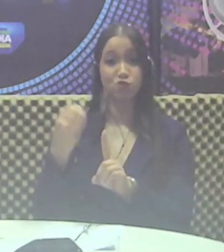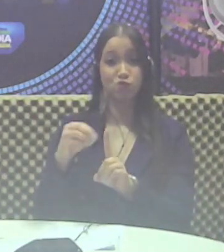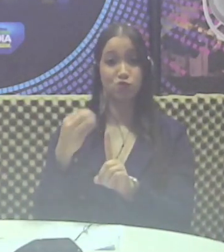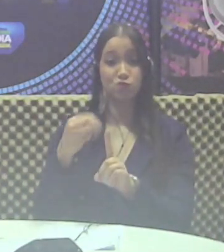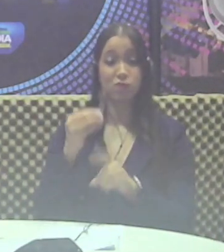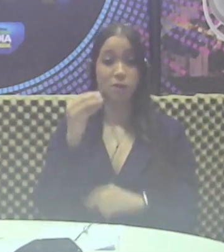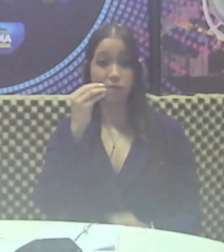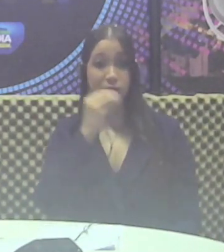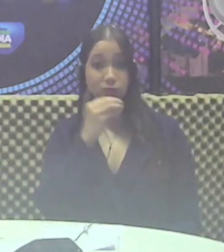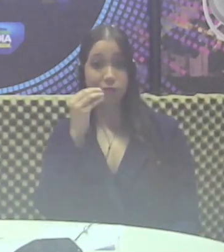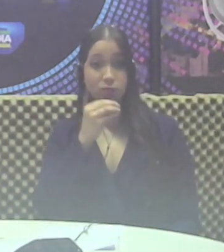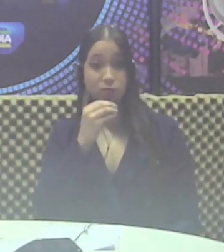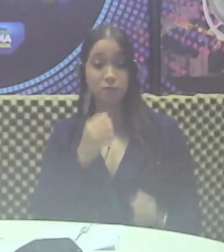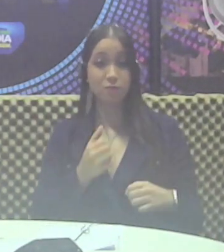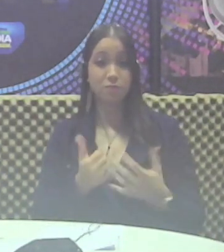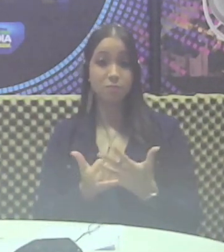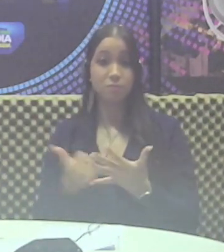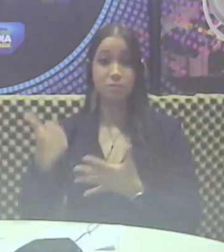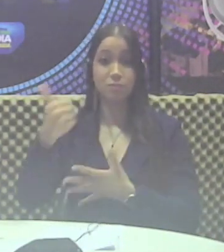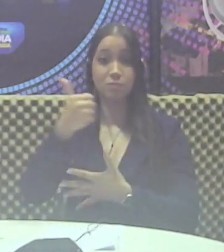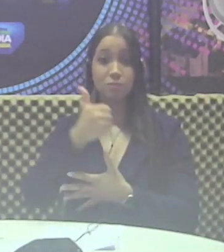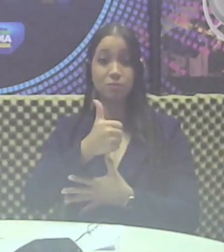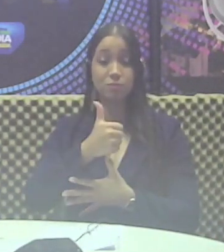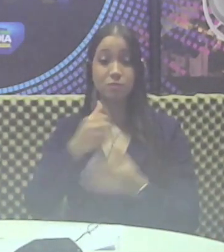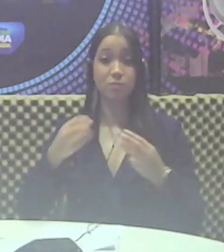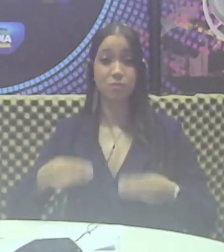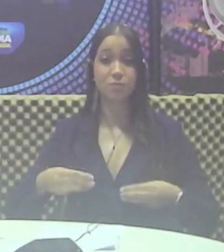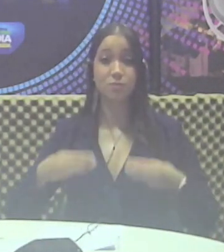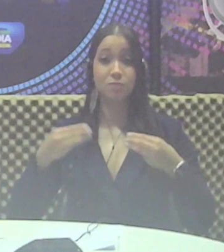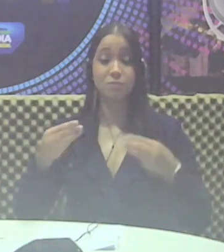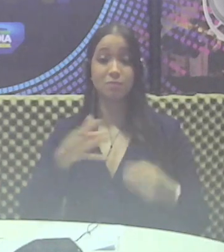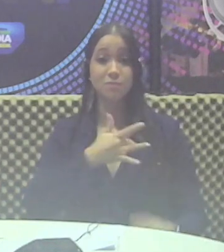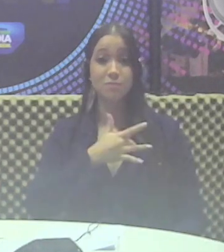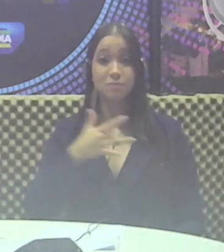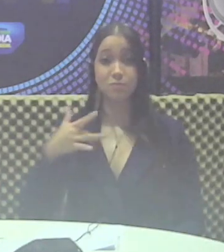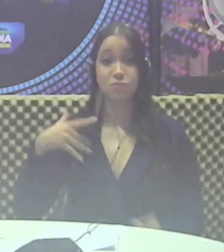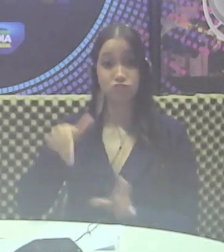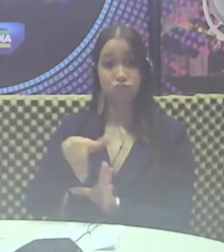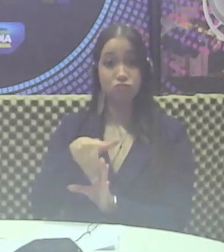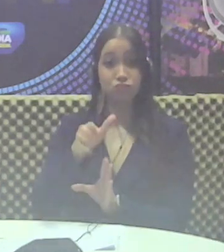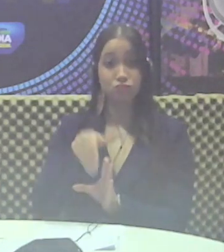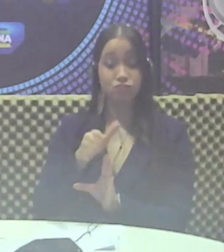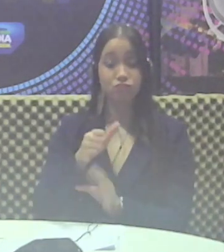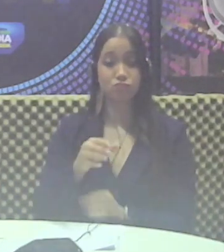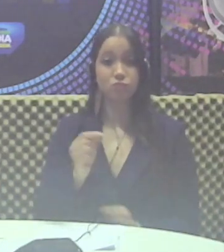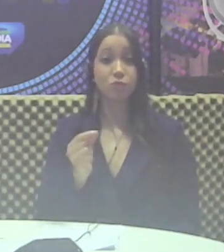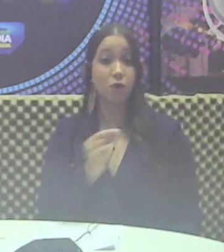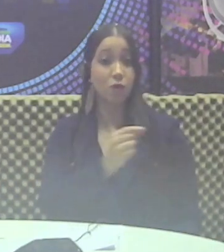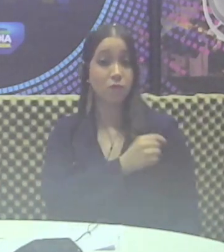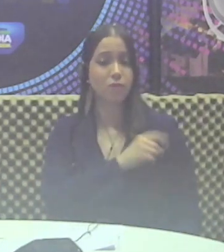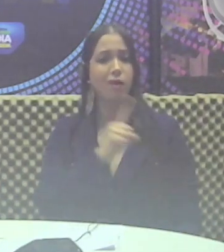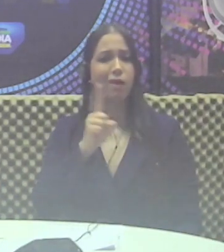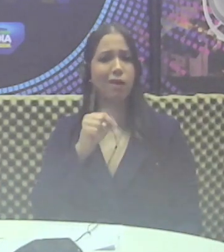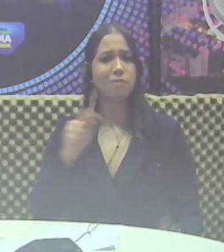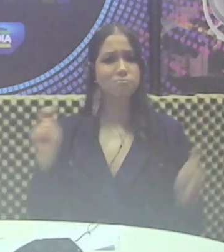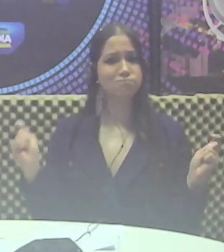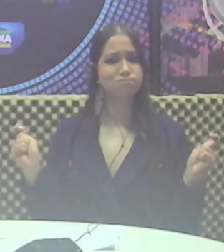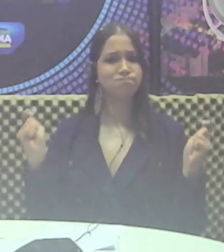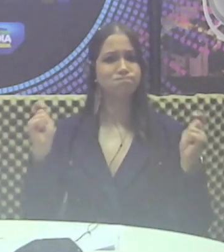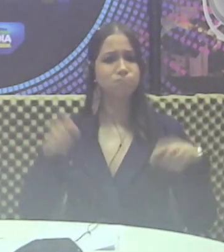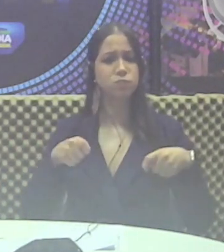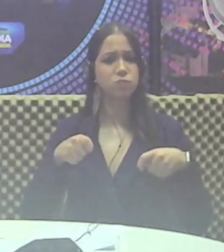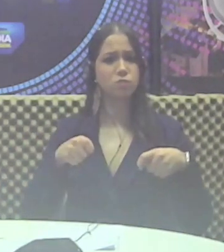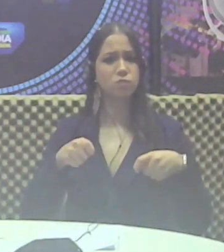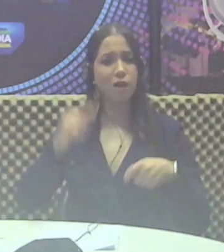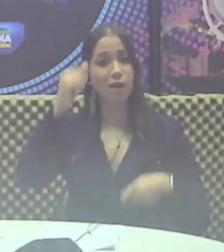grupos prioritários, conforme orientação do Ministério da Saúde. A vacinação é a forma mais eficaz de